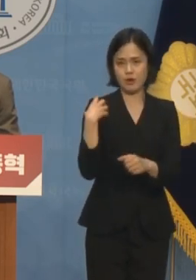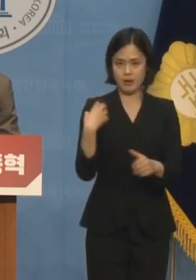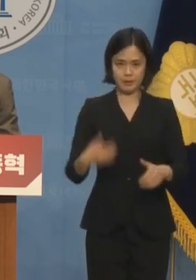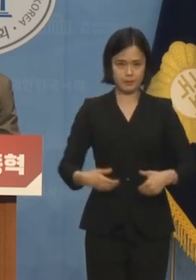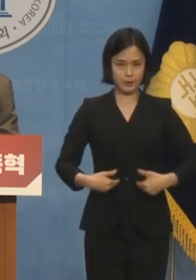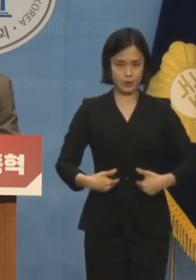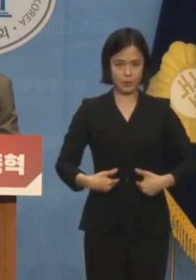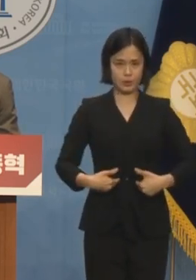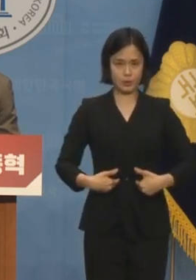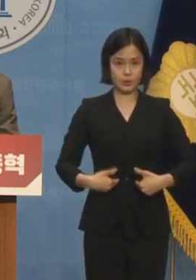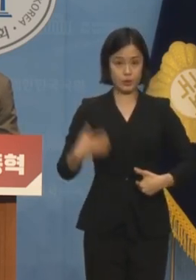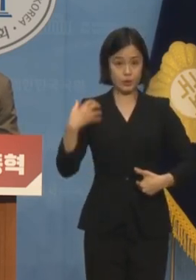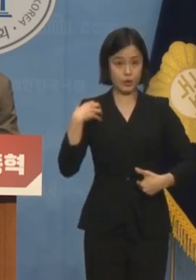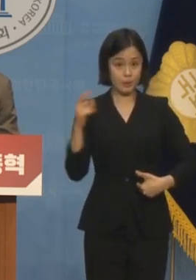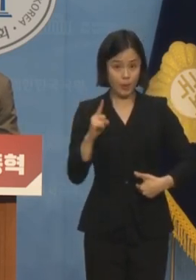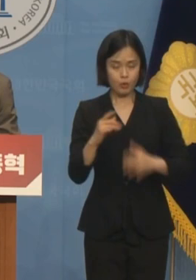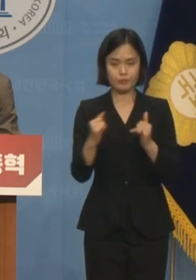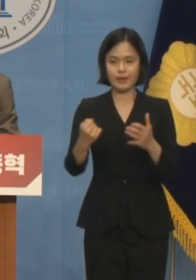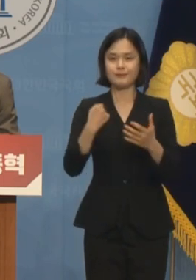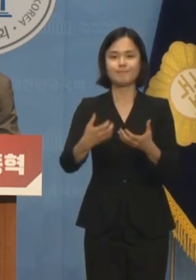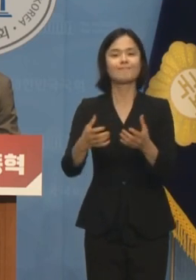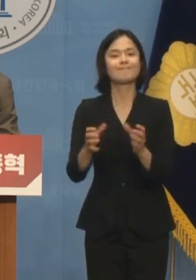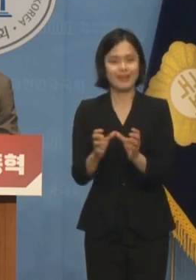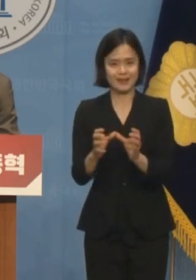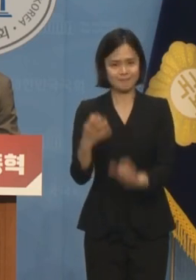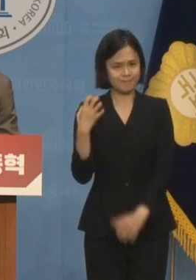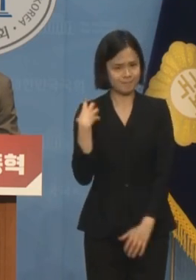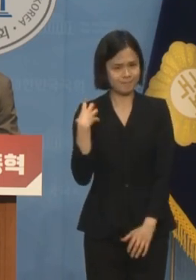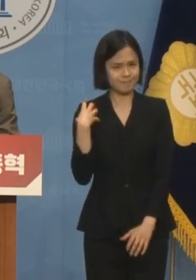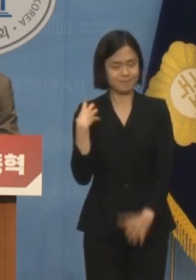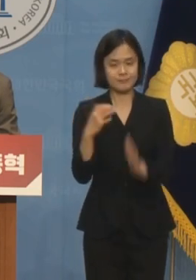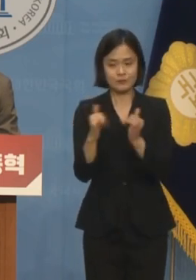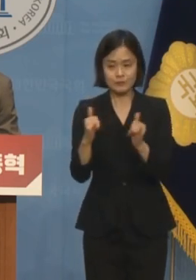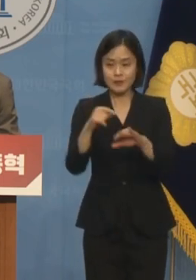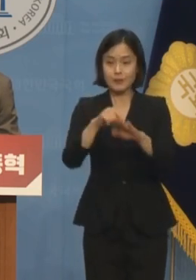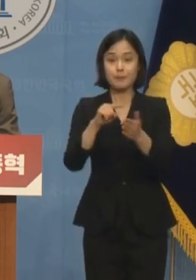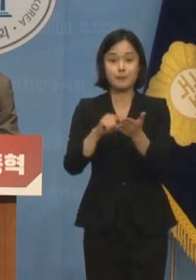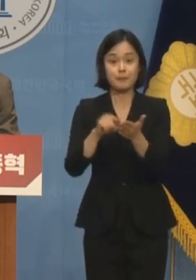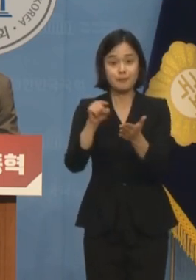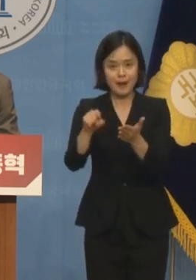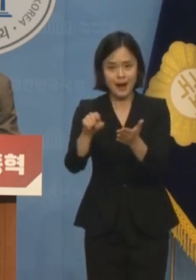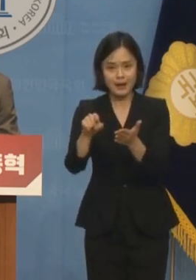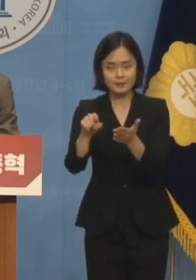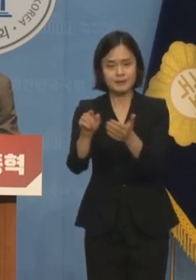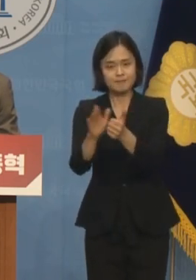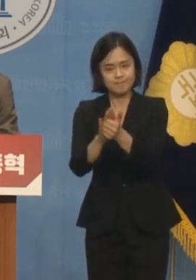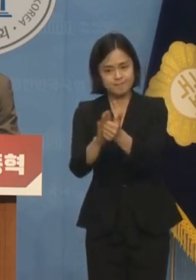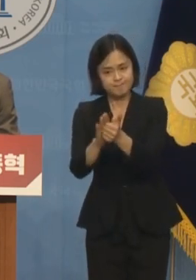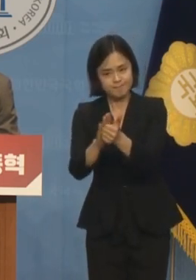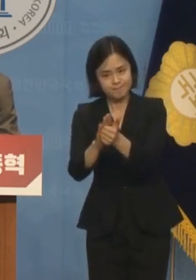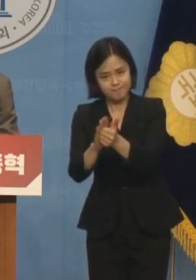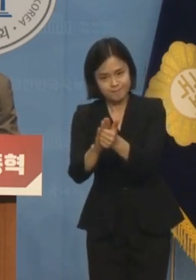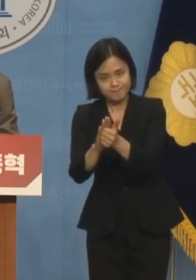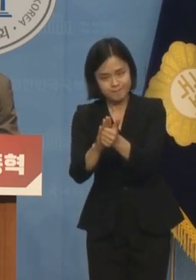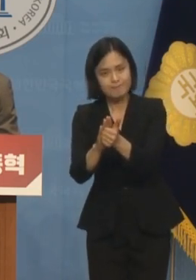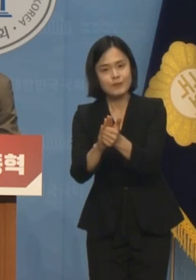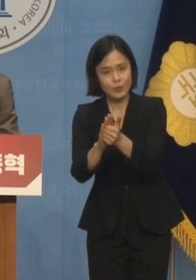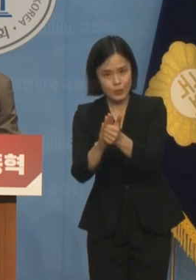것은 국민의힘이 국민의 마음을 다시 얻는 것에서